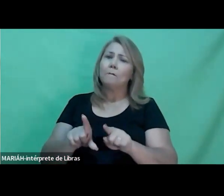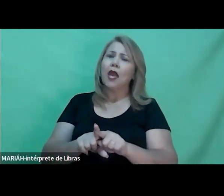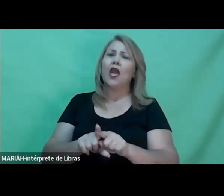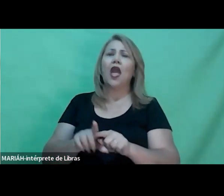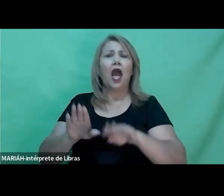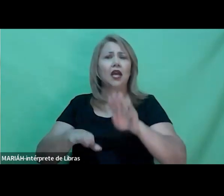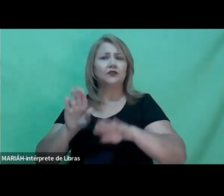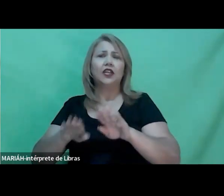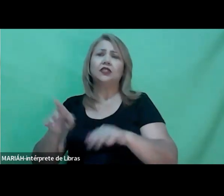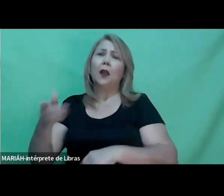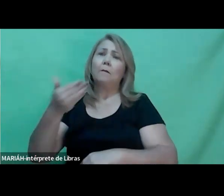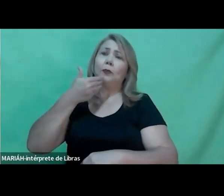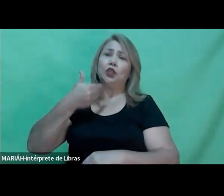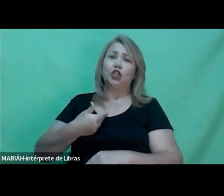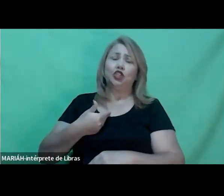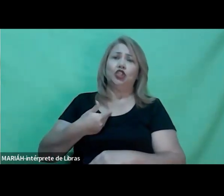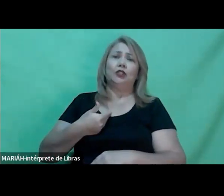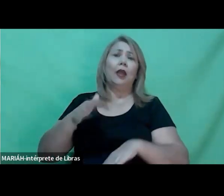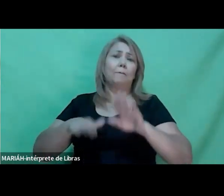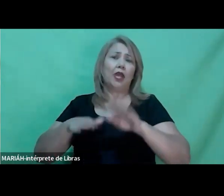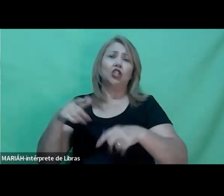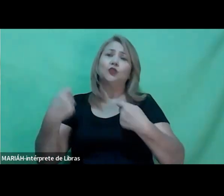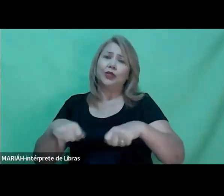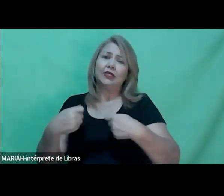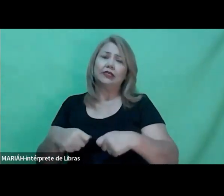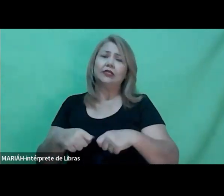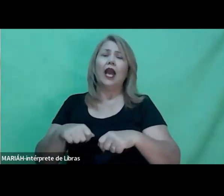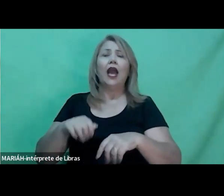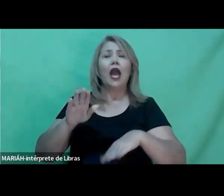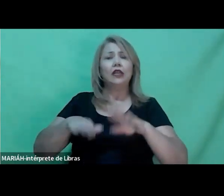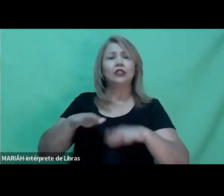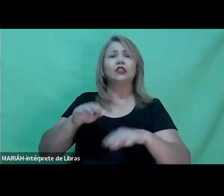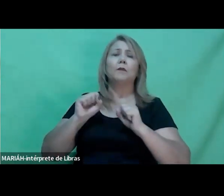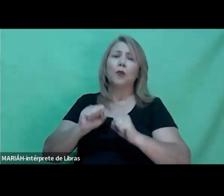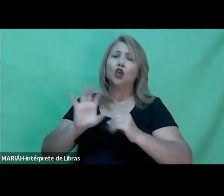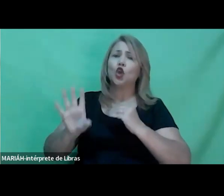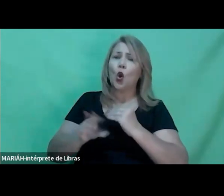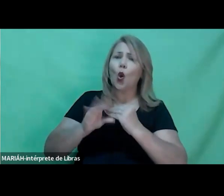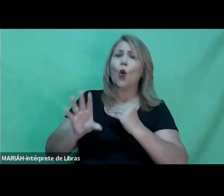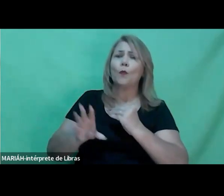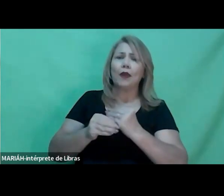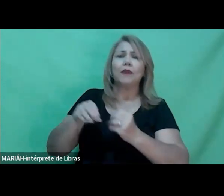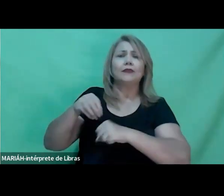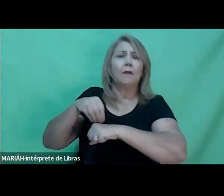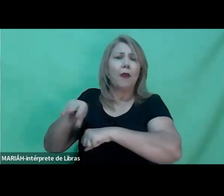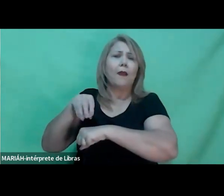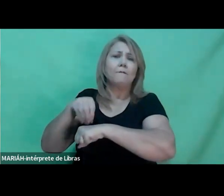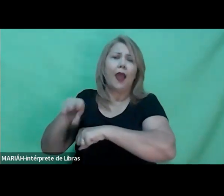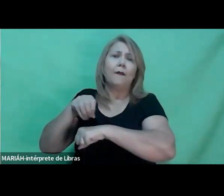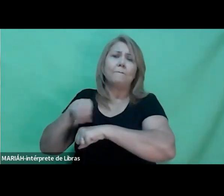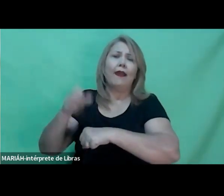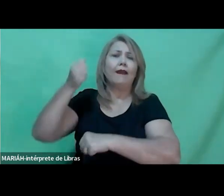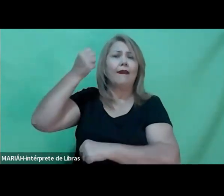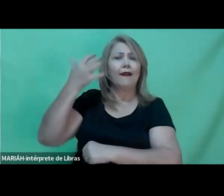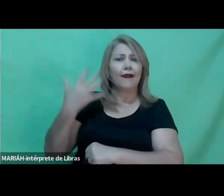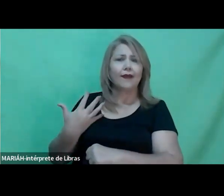los considere necesarios o los podemos dar un poco después como complemento a nuestra descripción ir de